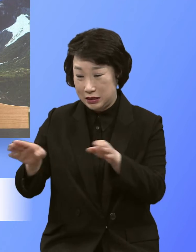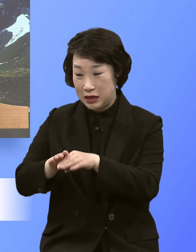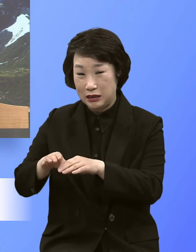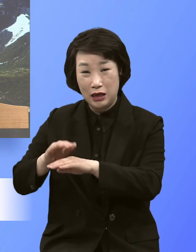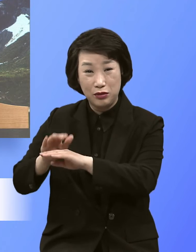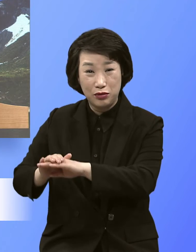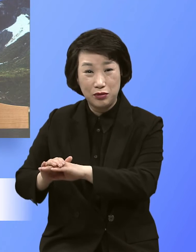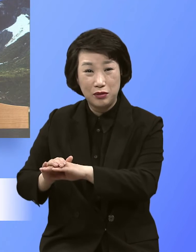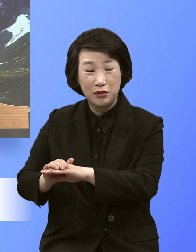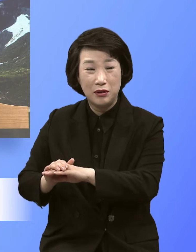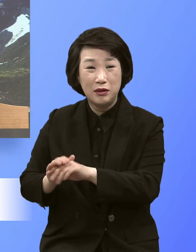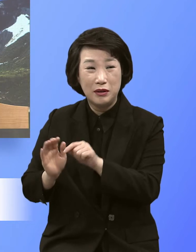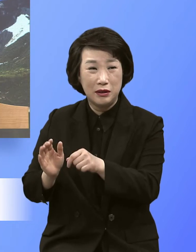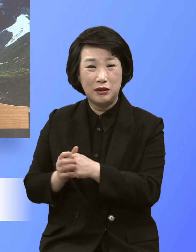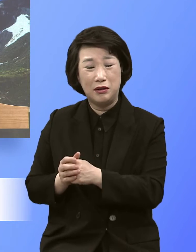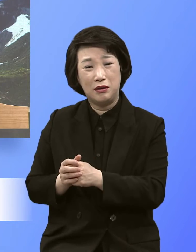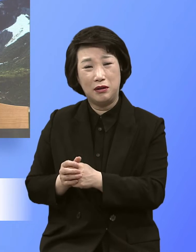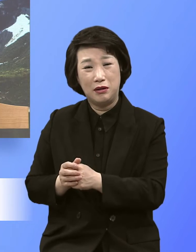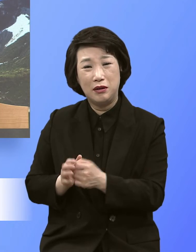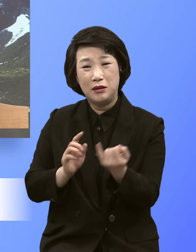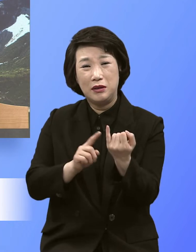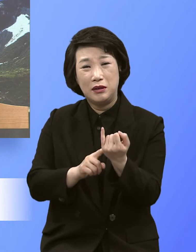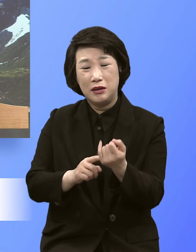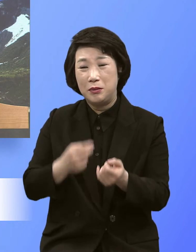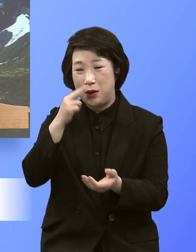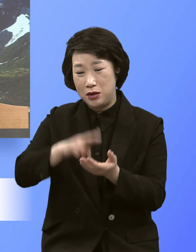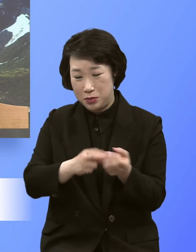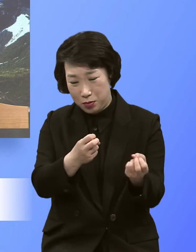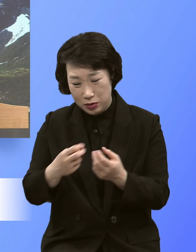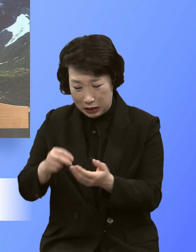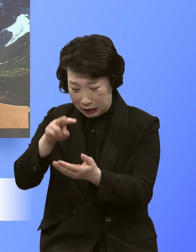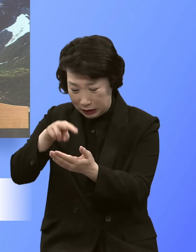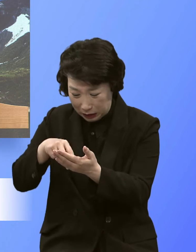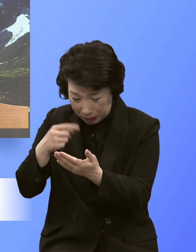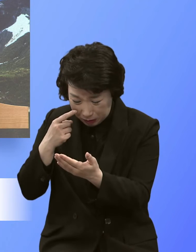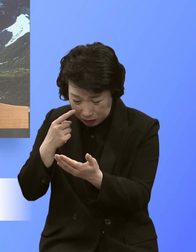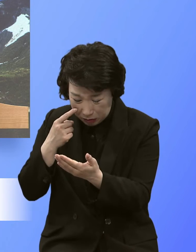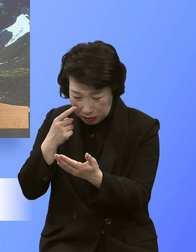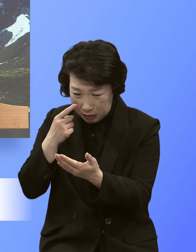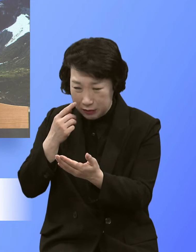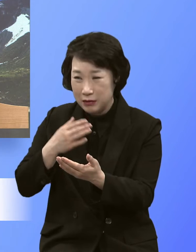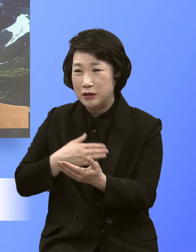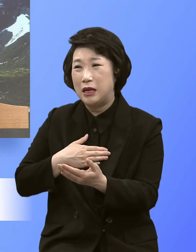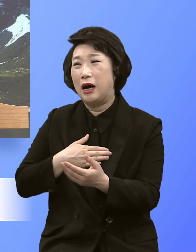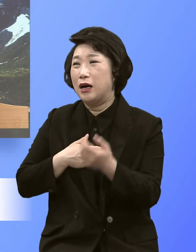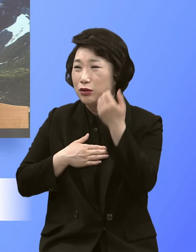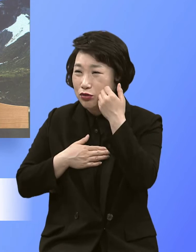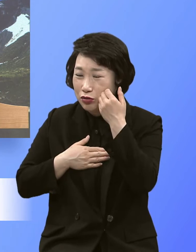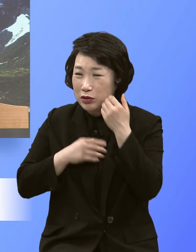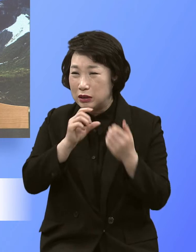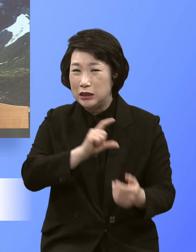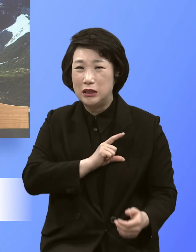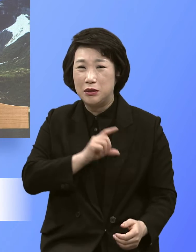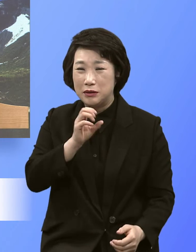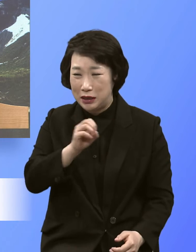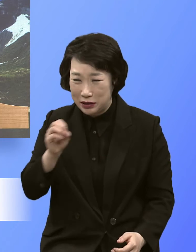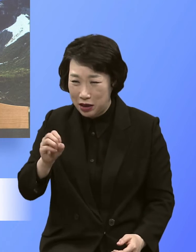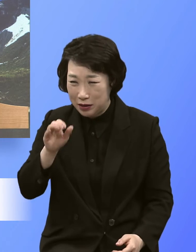앞에서 이 속에 있는 편지를 읽고 내가 아무개요라고 할 때 눈물이